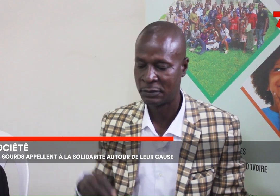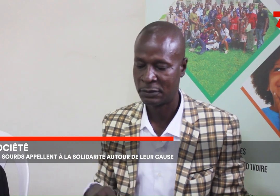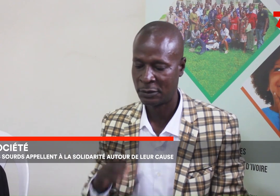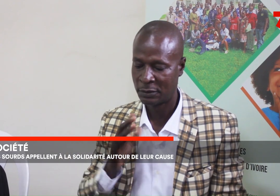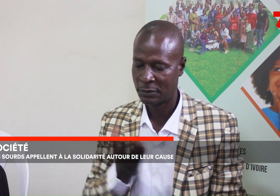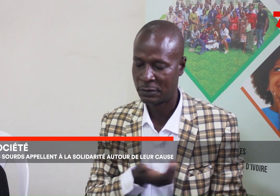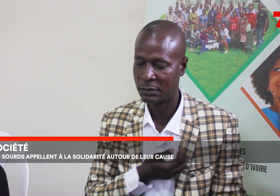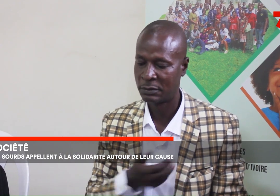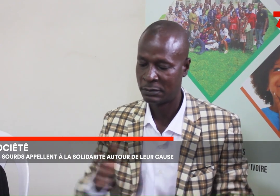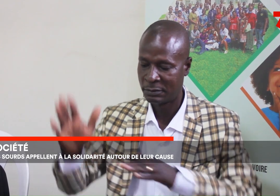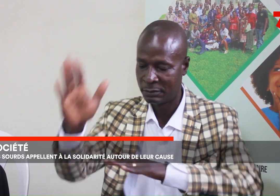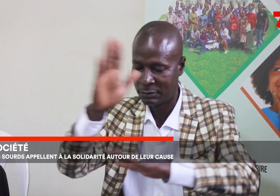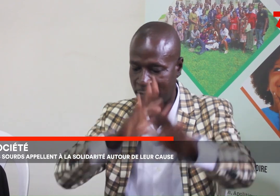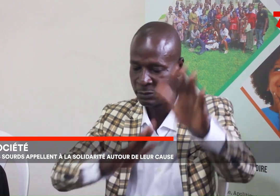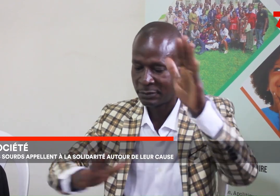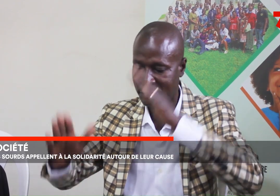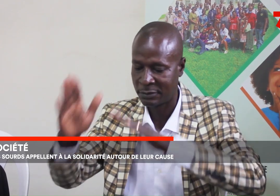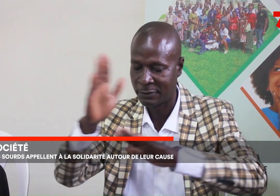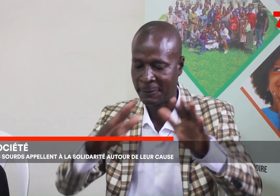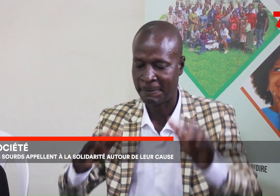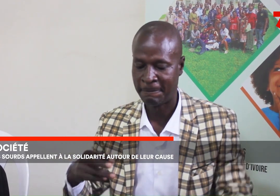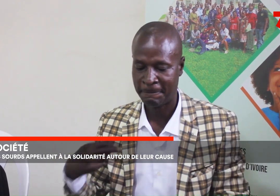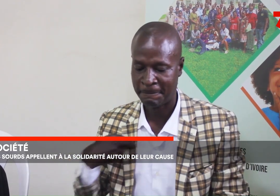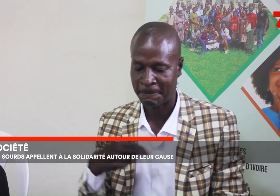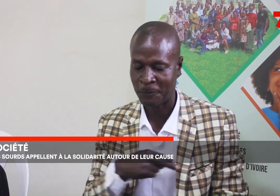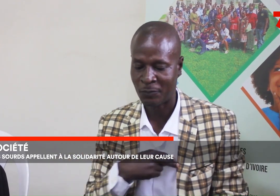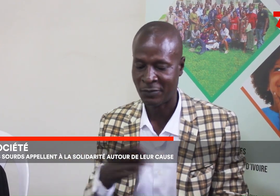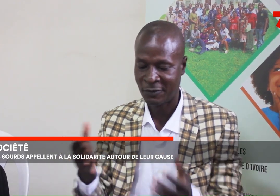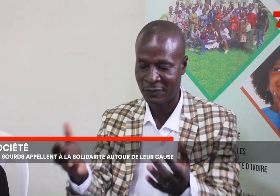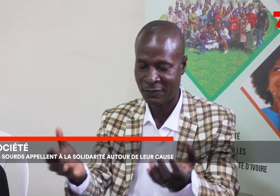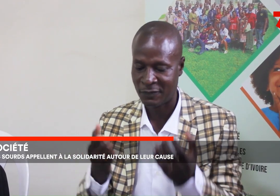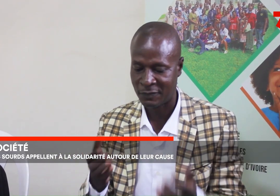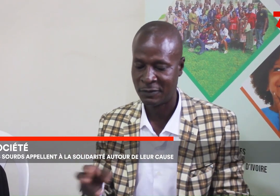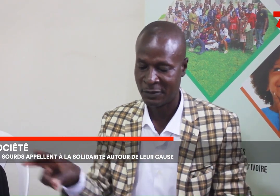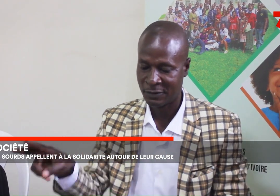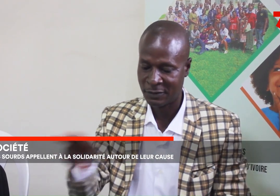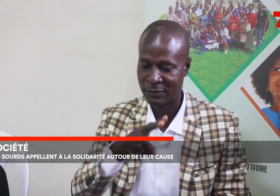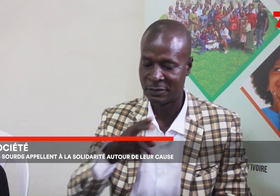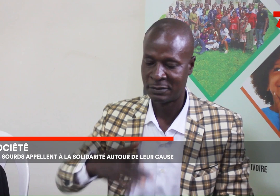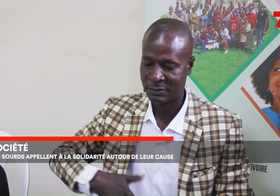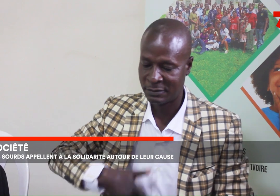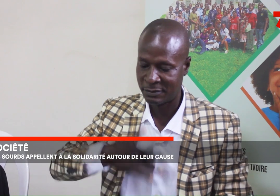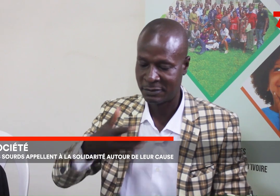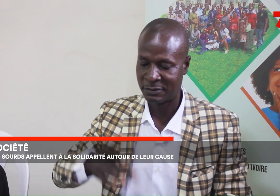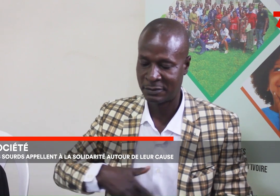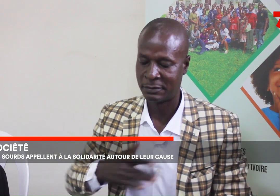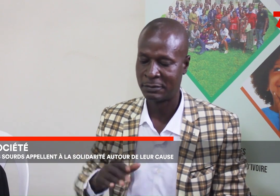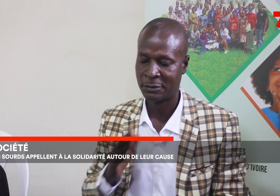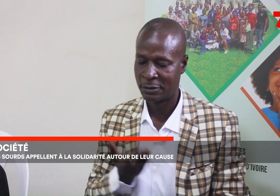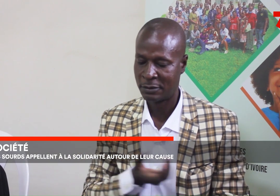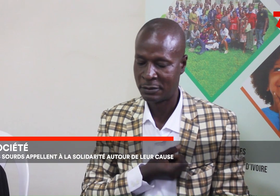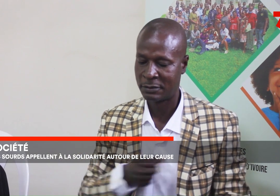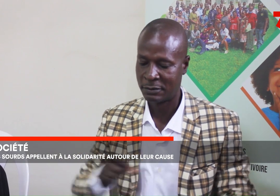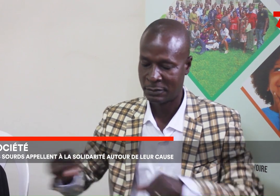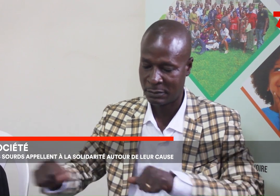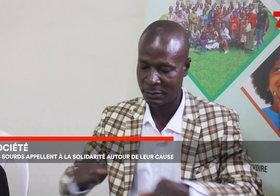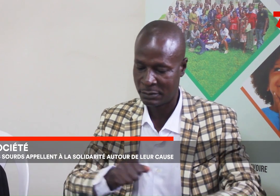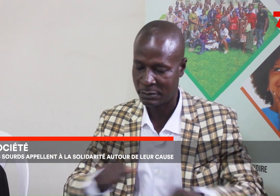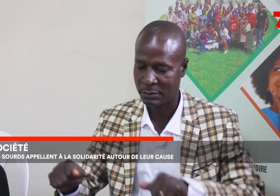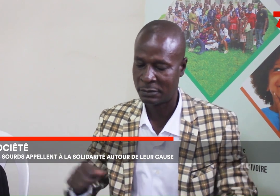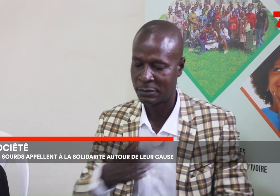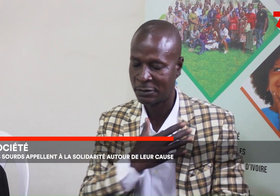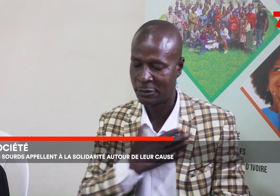et de reconnaissance de notre langue des signes. Nous voulons vous